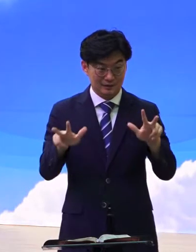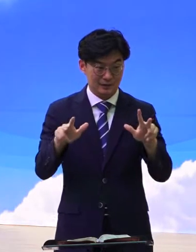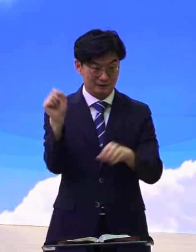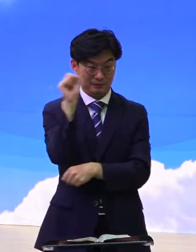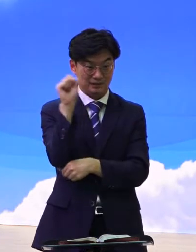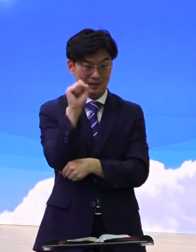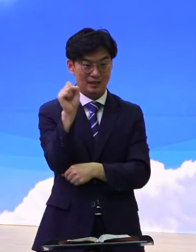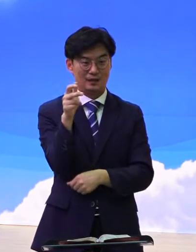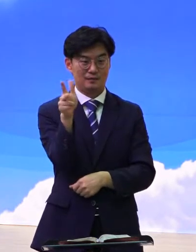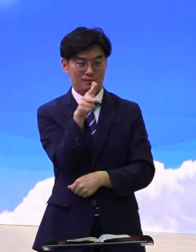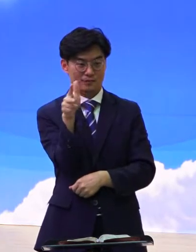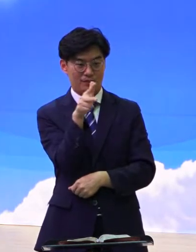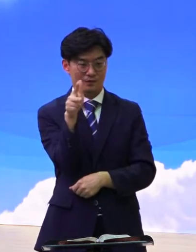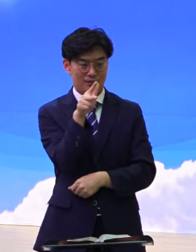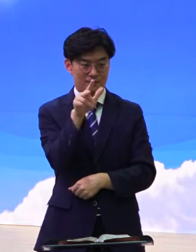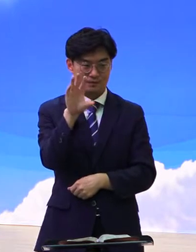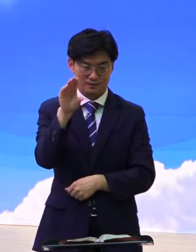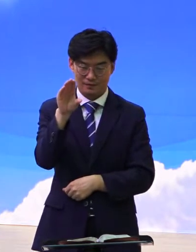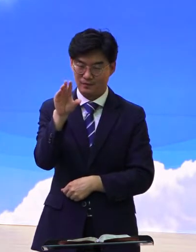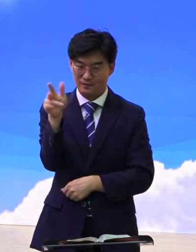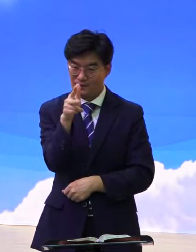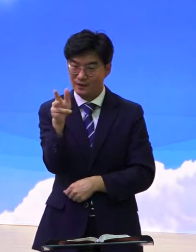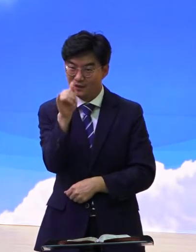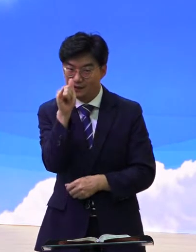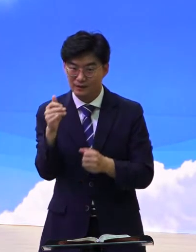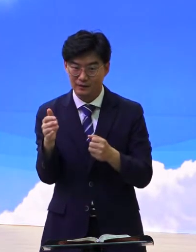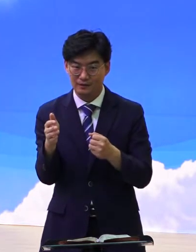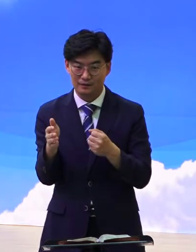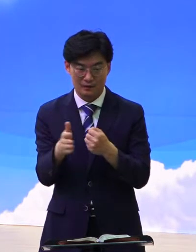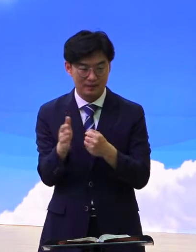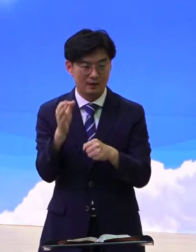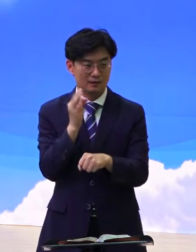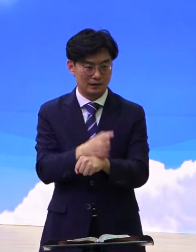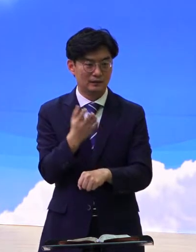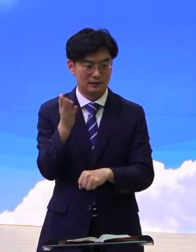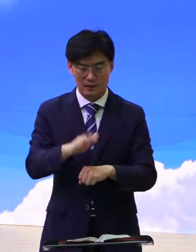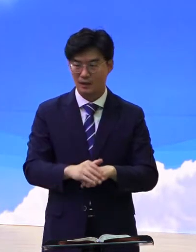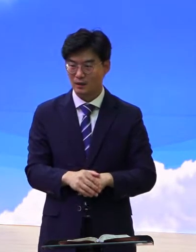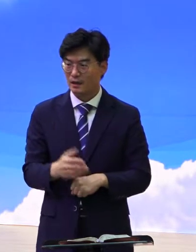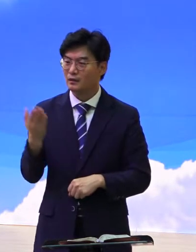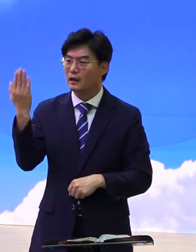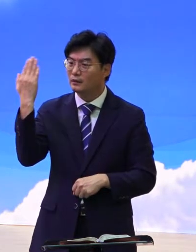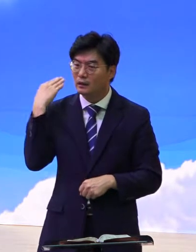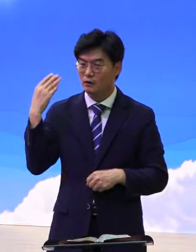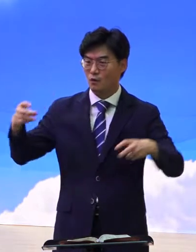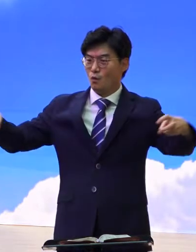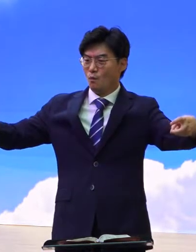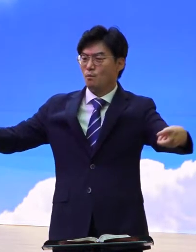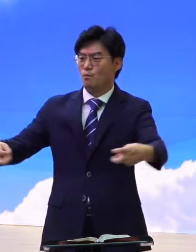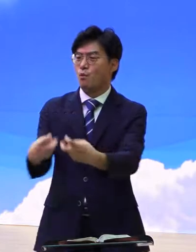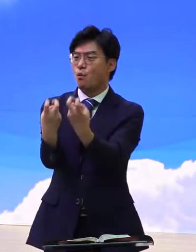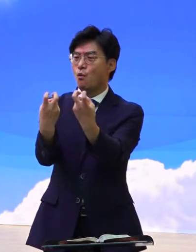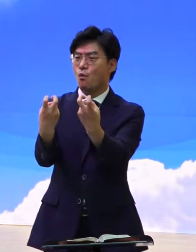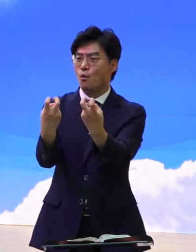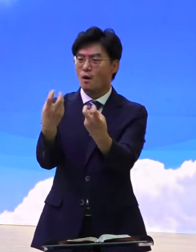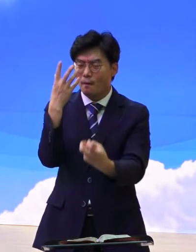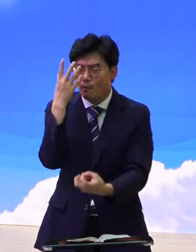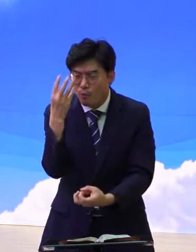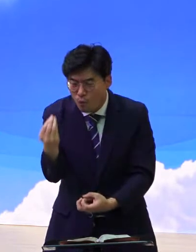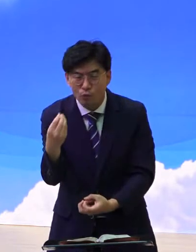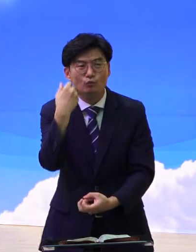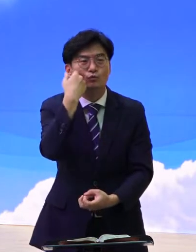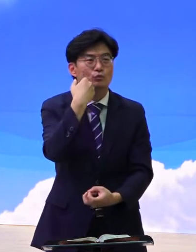찾는 일들이 많았습니다. 목격한 것을, 본 것을 그대로 증언해달라 하는 것이었죠.